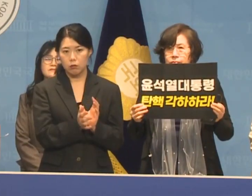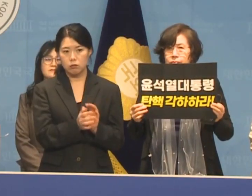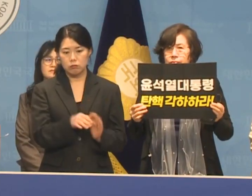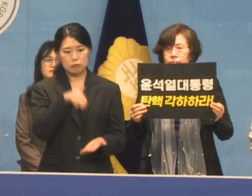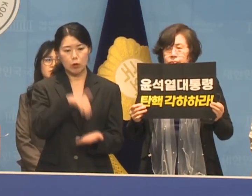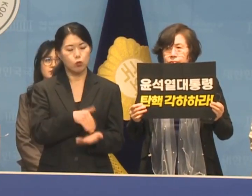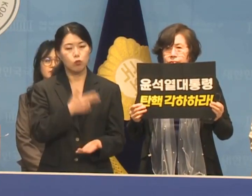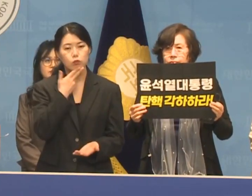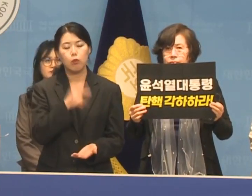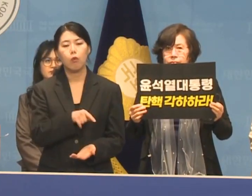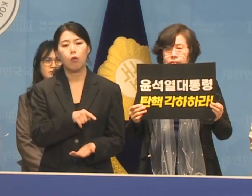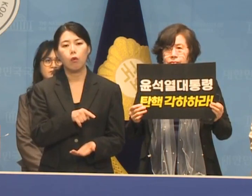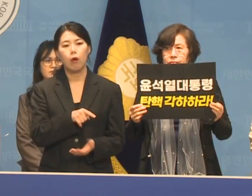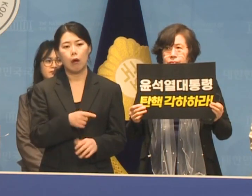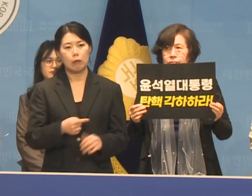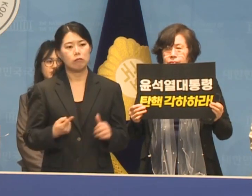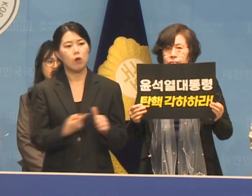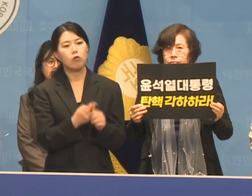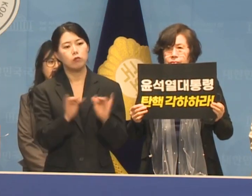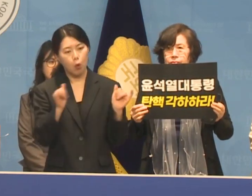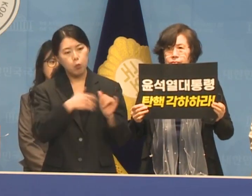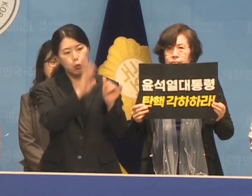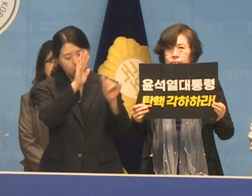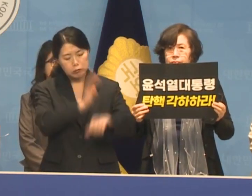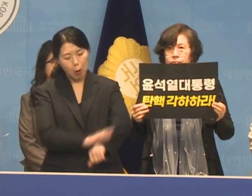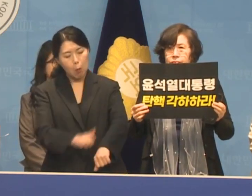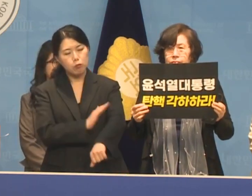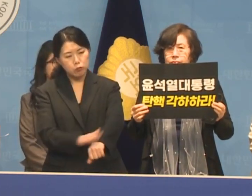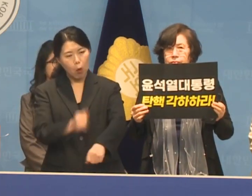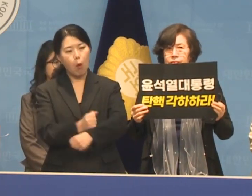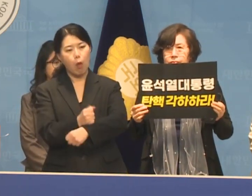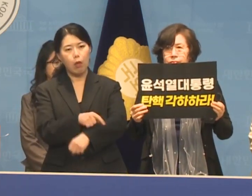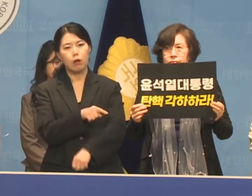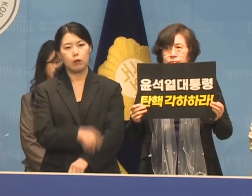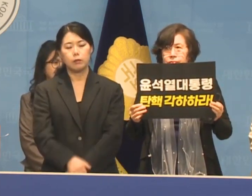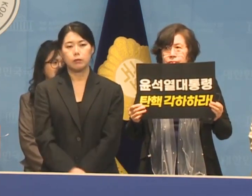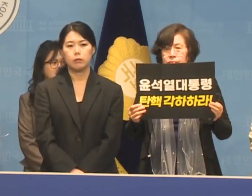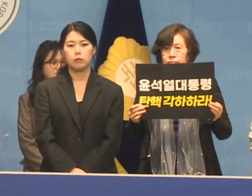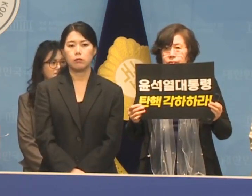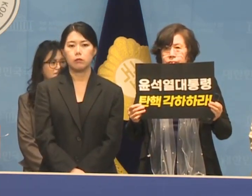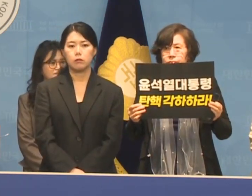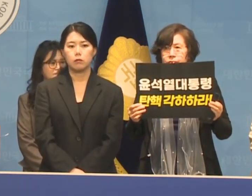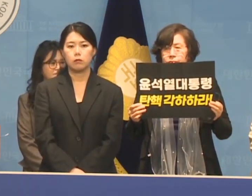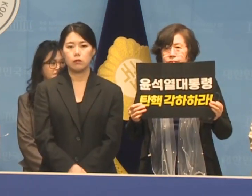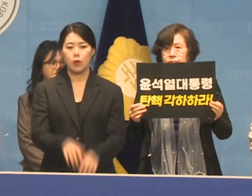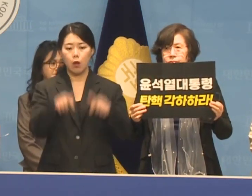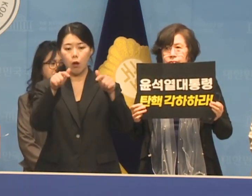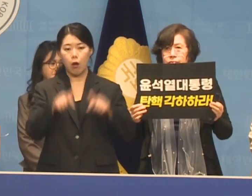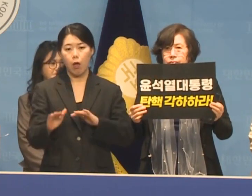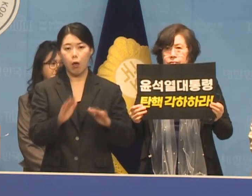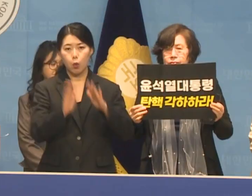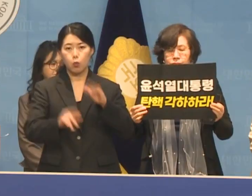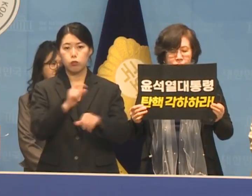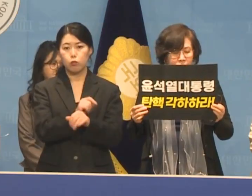반성은 고사하고 살인자를 잘 보냈다고 거짓말을 반복하고 있습니다. 서해 공무원은 북한